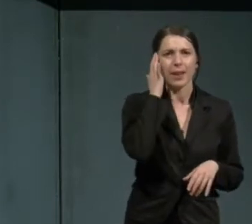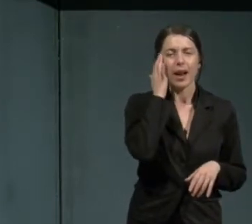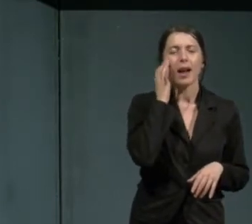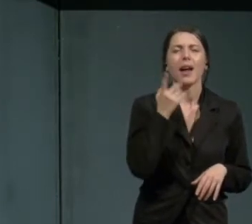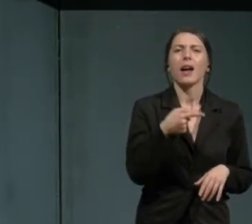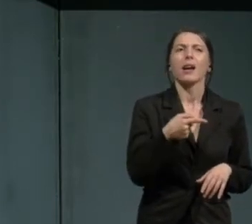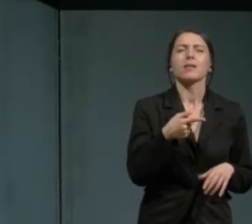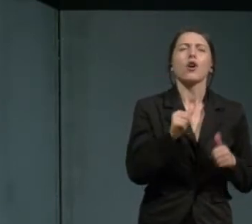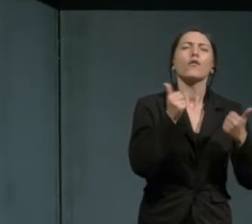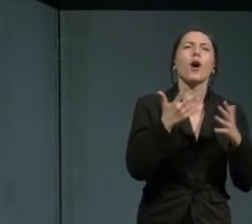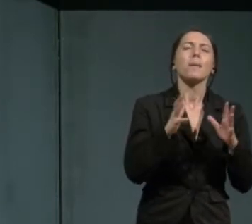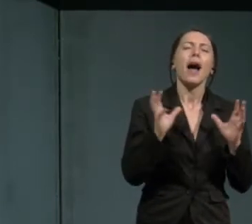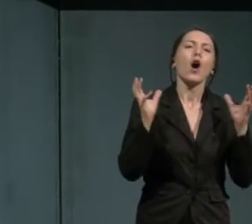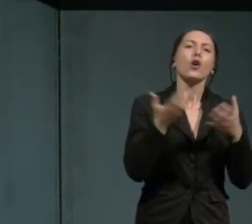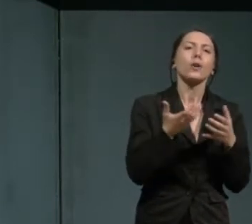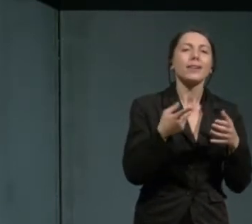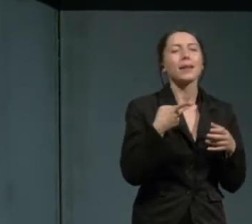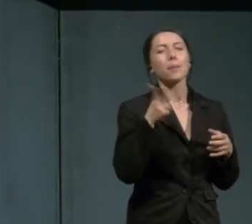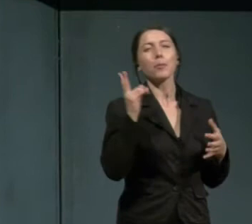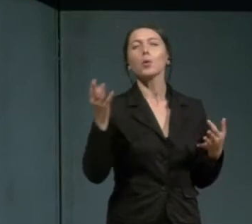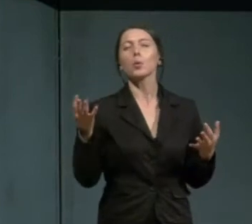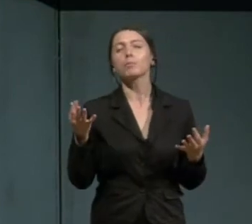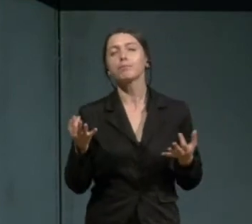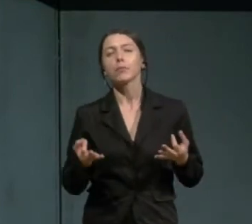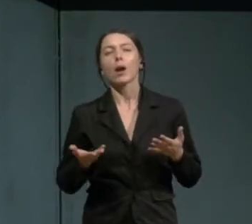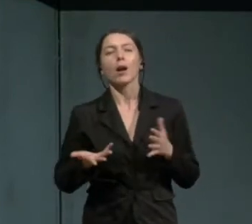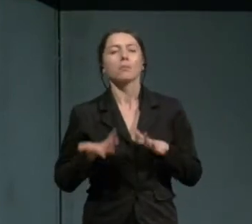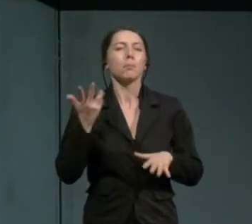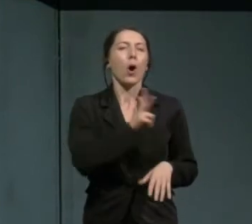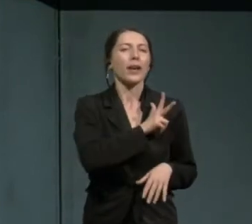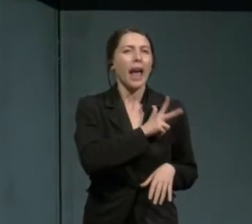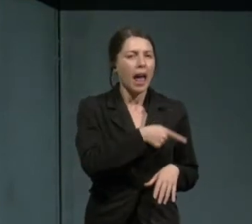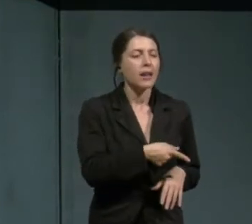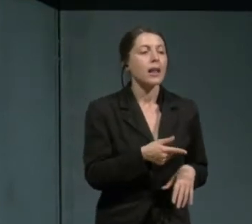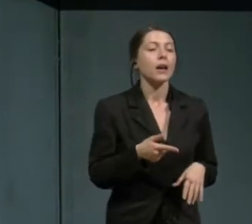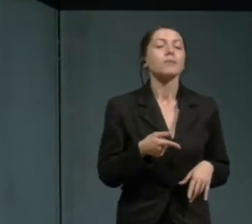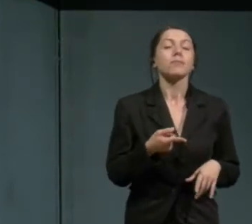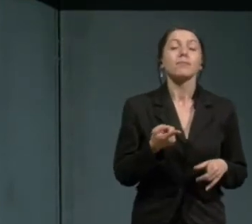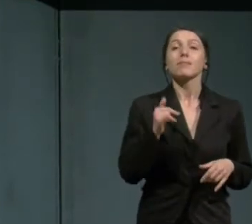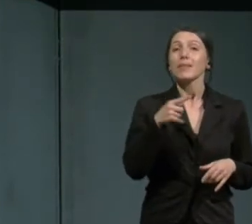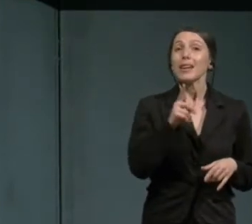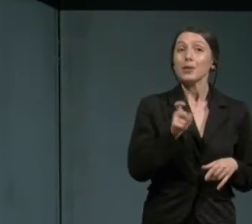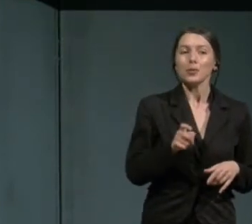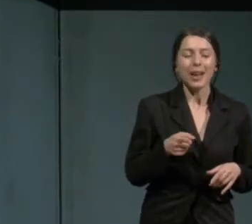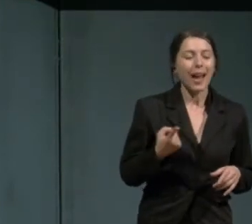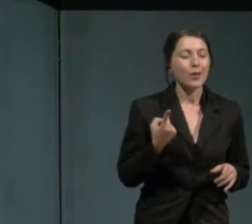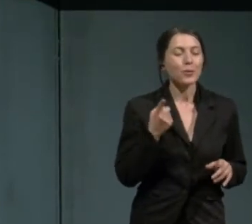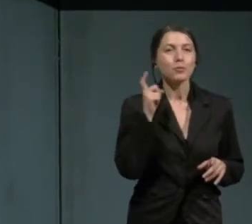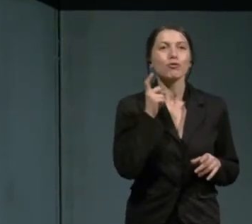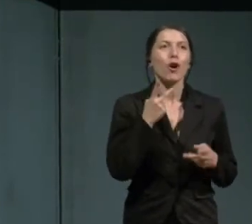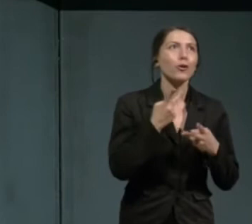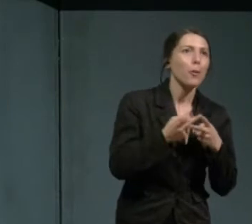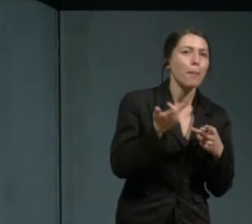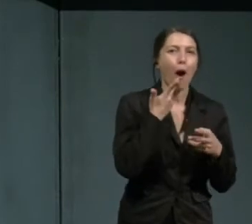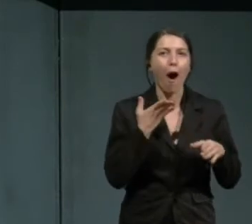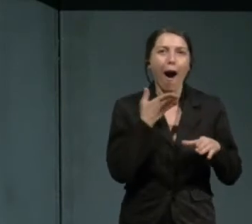appartiene un altro gruppo più borghese si più borghese rispetto allora che un giorno cerca di entrare nella